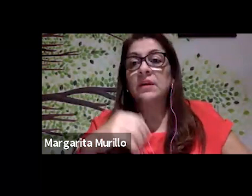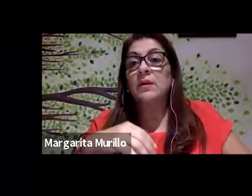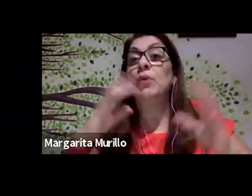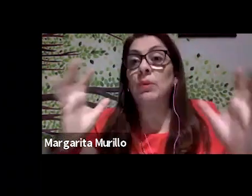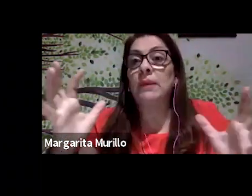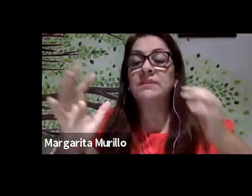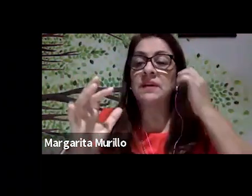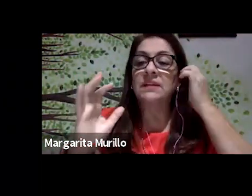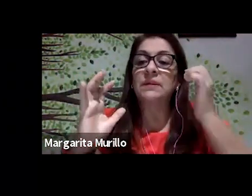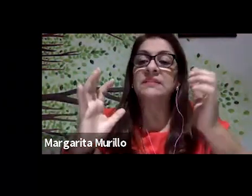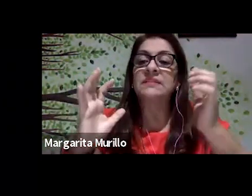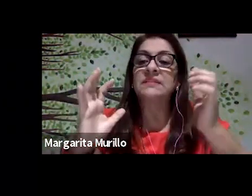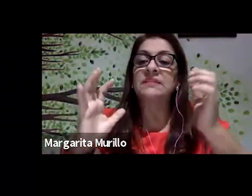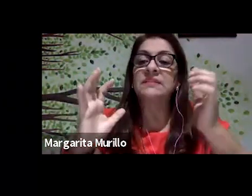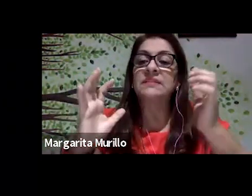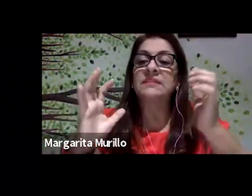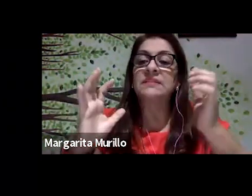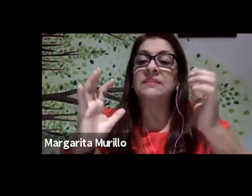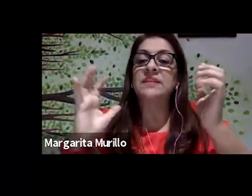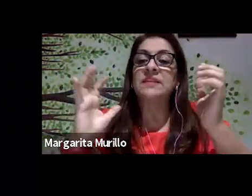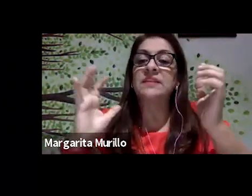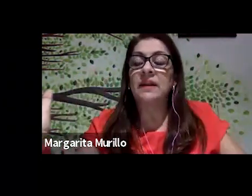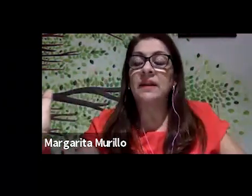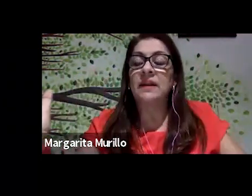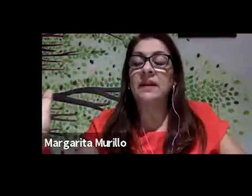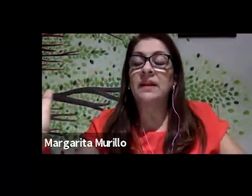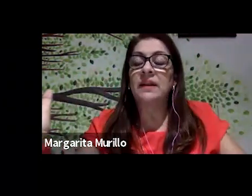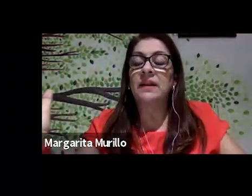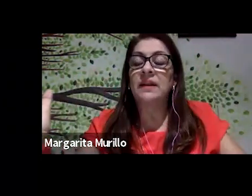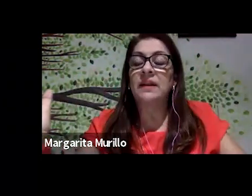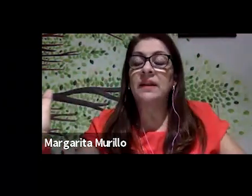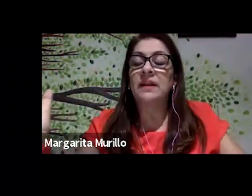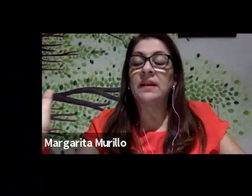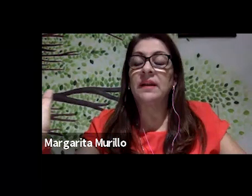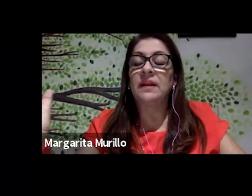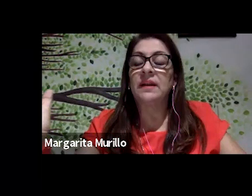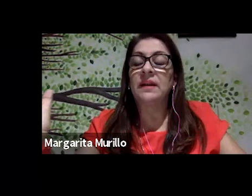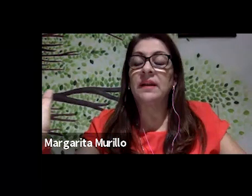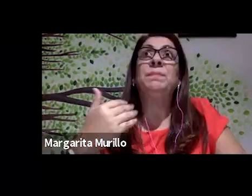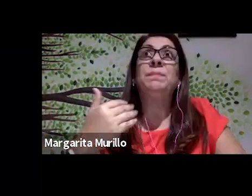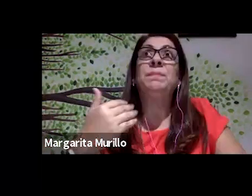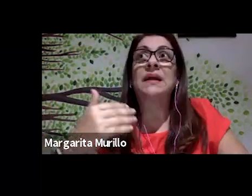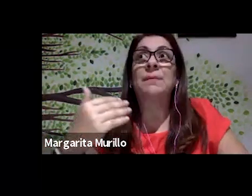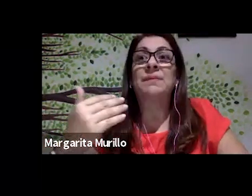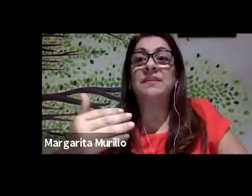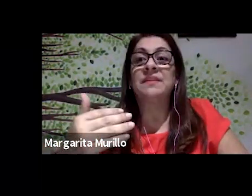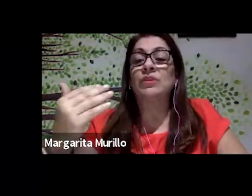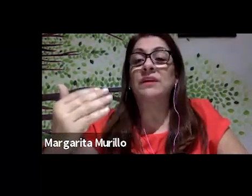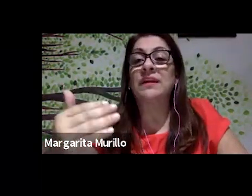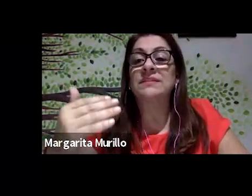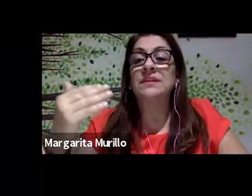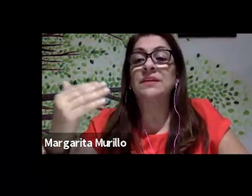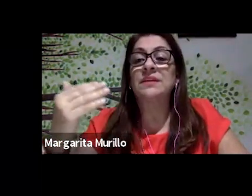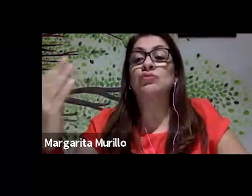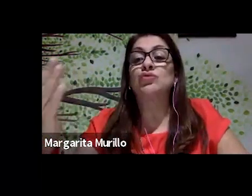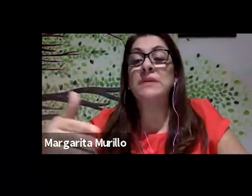grandes problemas a nivel de Salud Mental porque la gente pierde